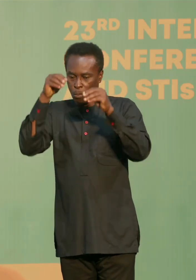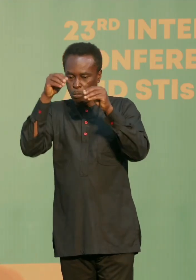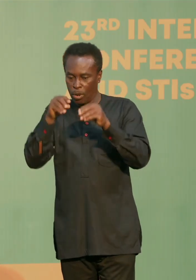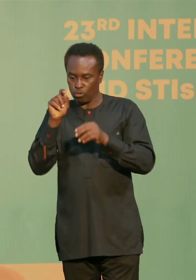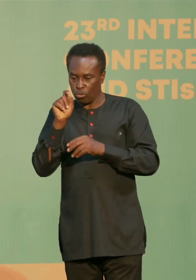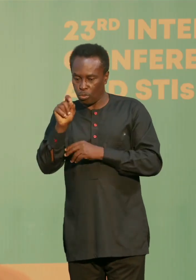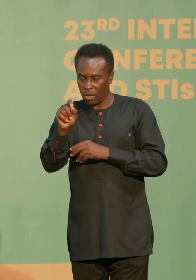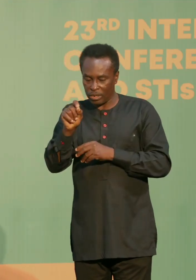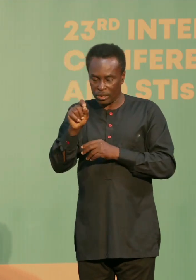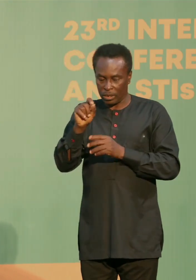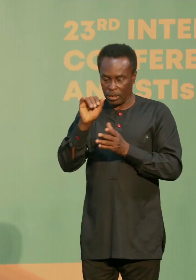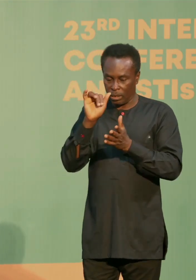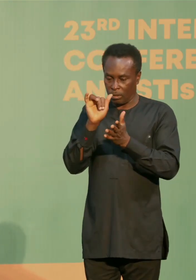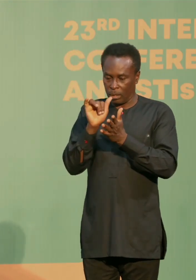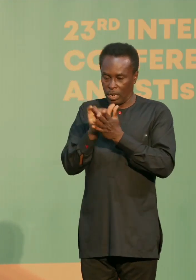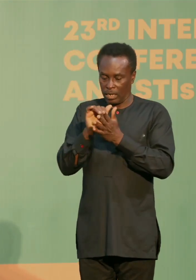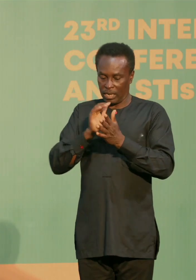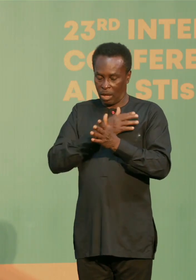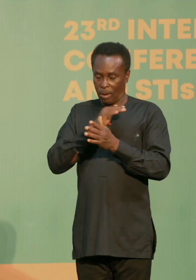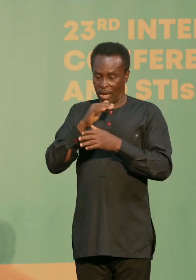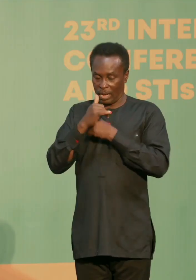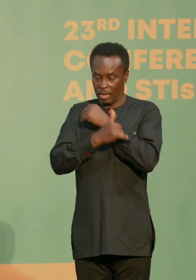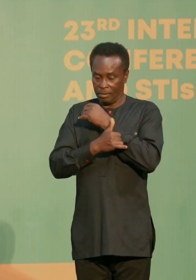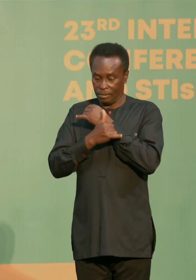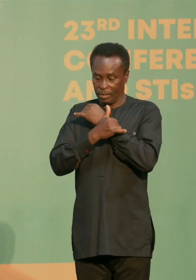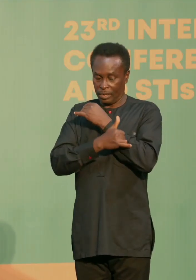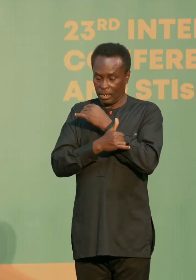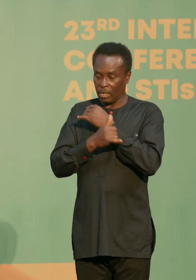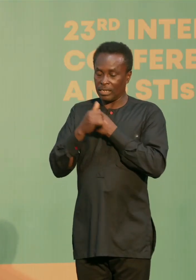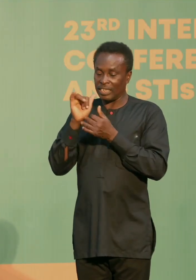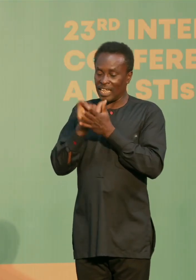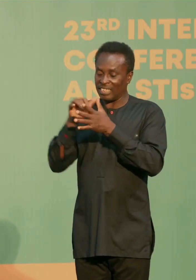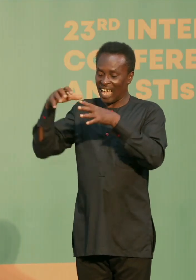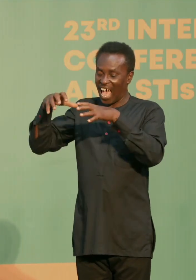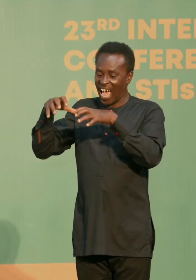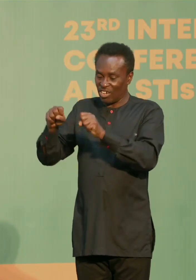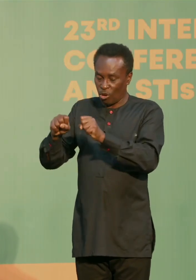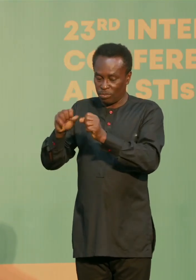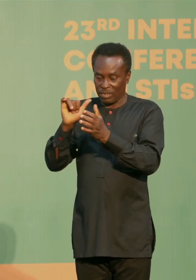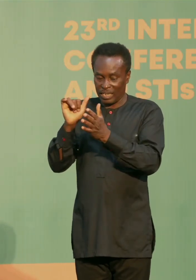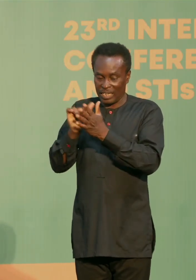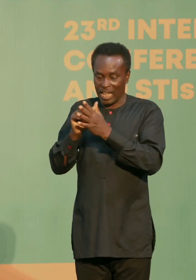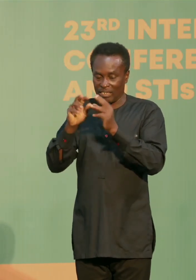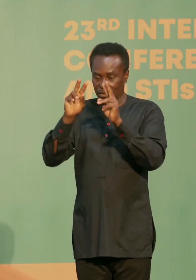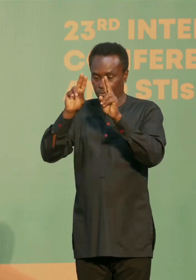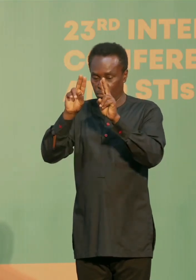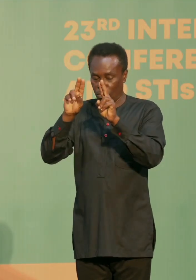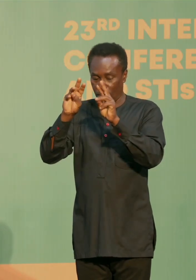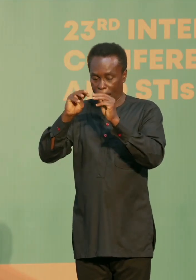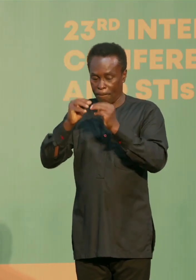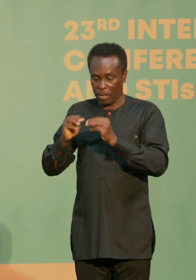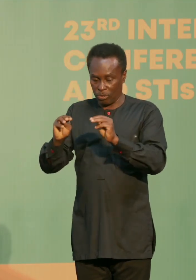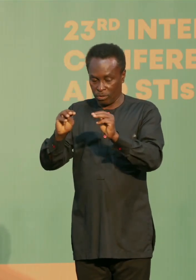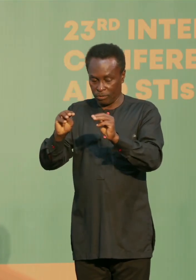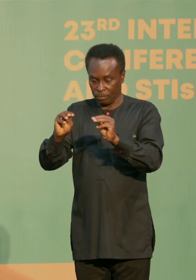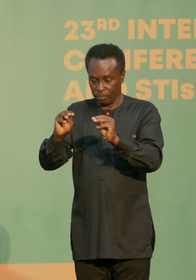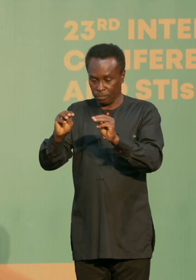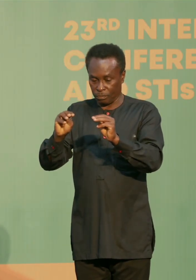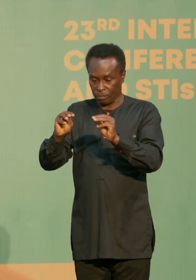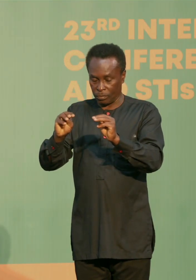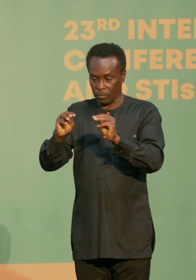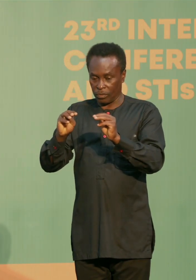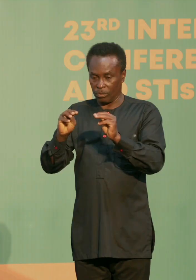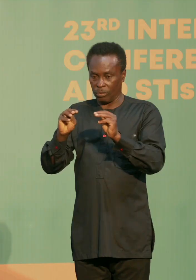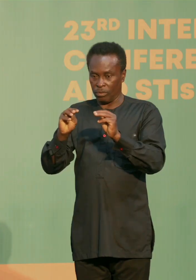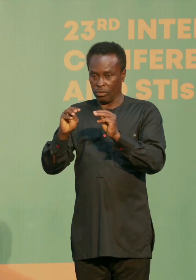vais ramener dans notre pays qui est adaptable avec nos équipements. La Linity M ne coûte pas moins de 5